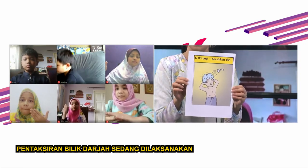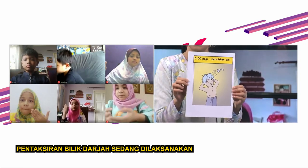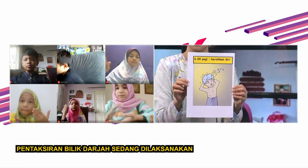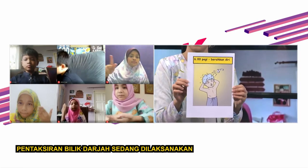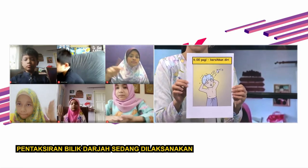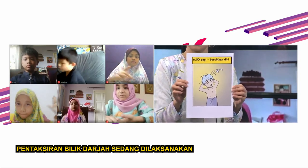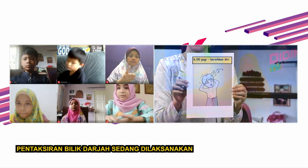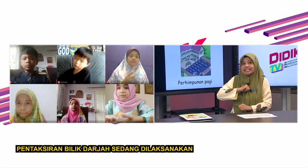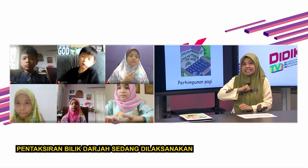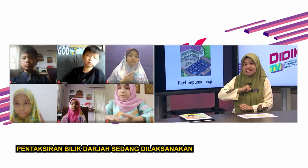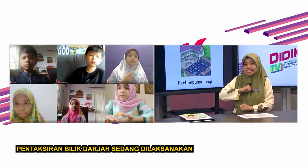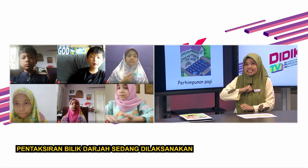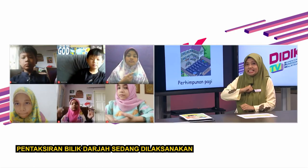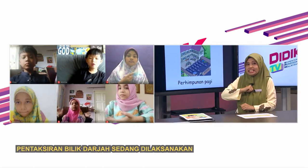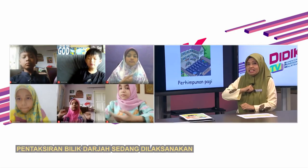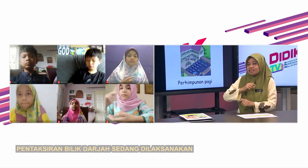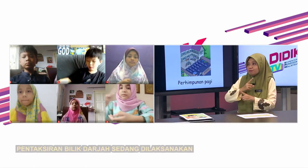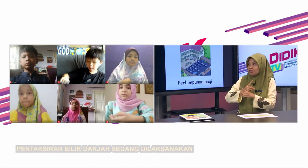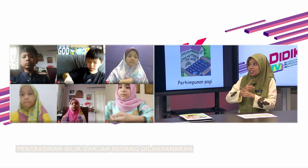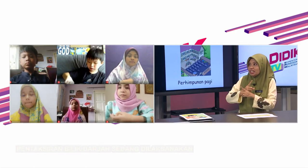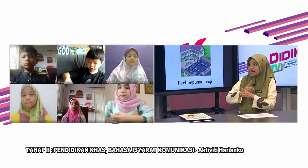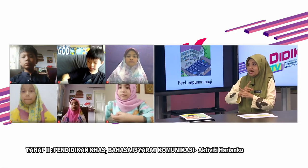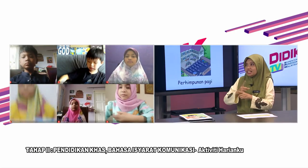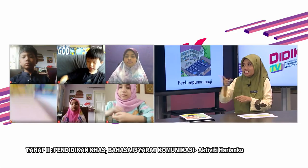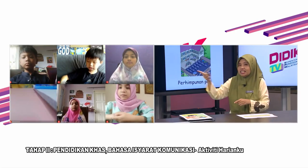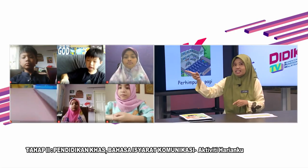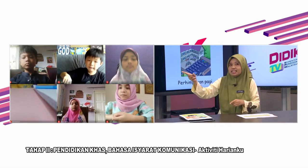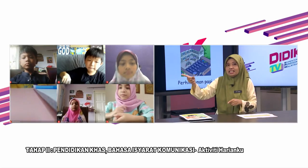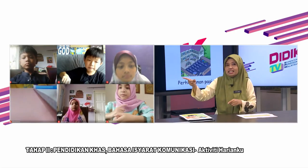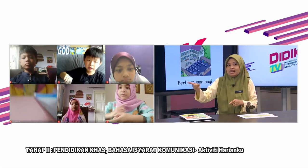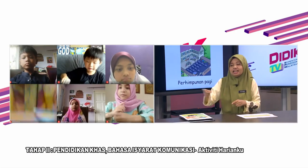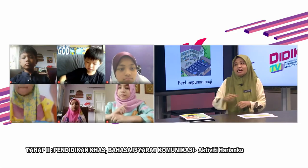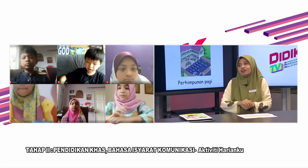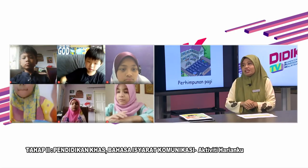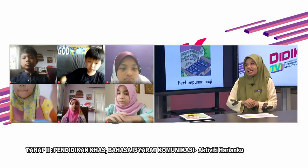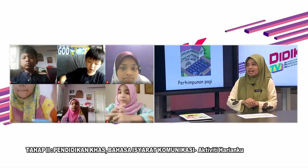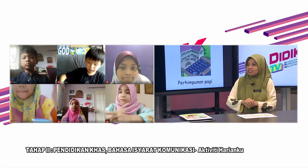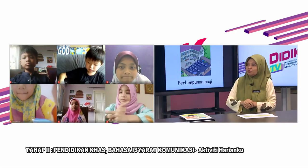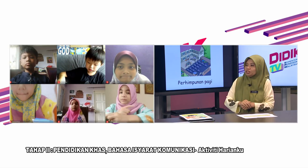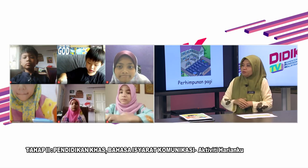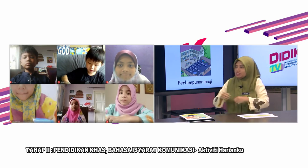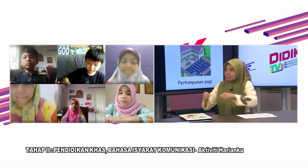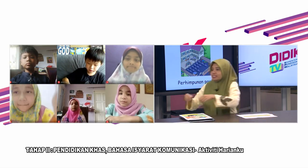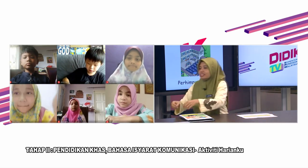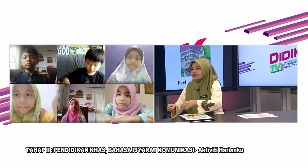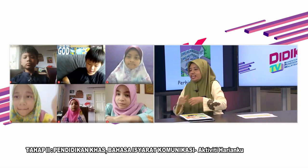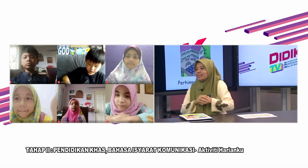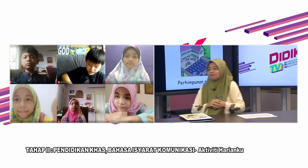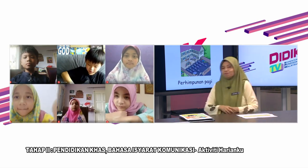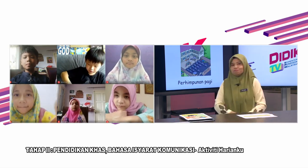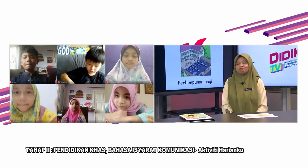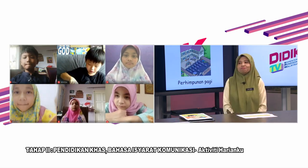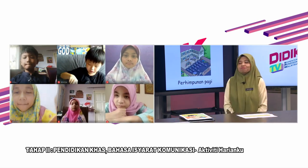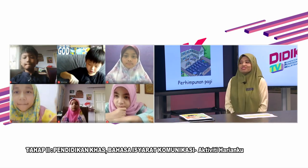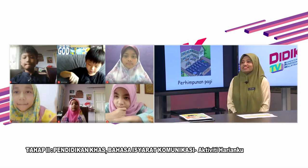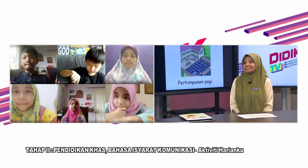bersihkan diri. Betul? Okey, saya nak cuba. Okey, cuba, cuba. Tetap boleh. Okey. Okay.